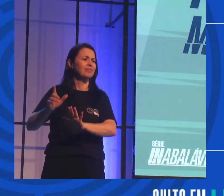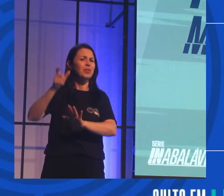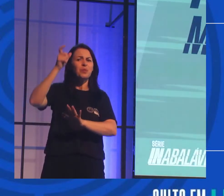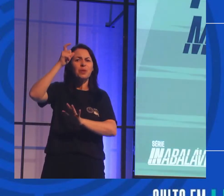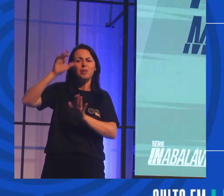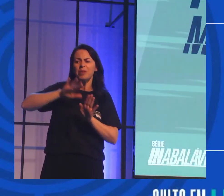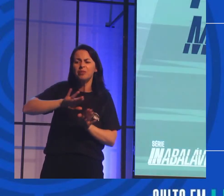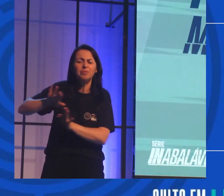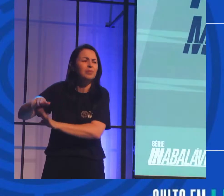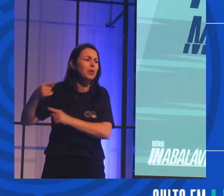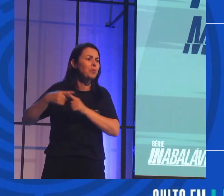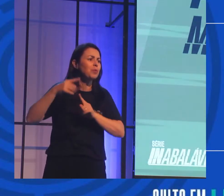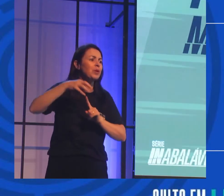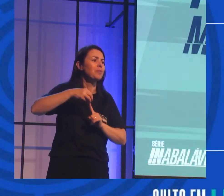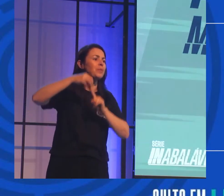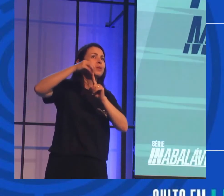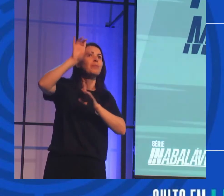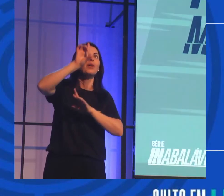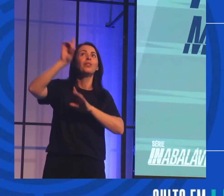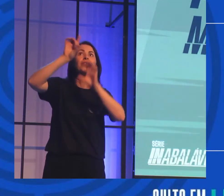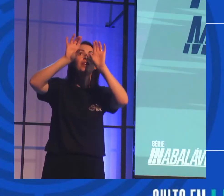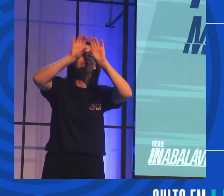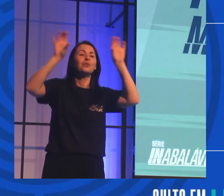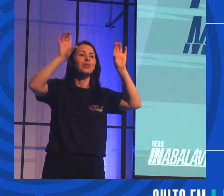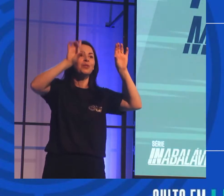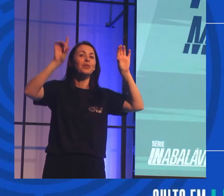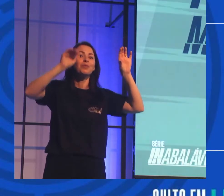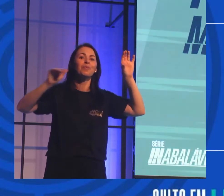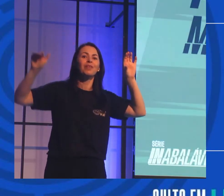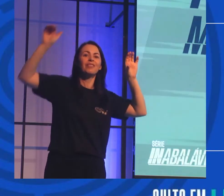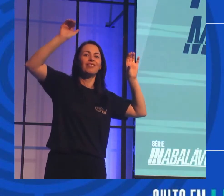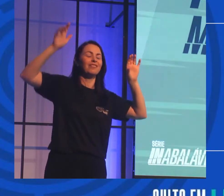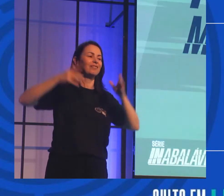Há um Deus no céu e há um Deus maior,